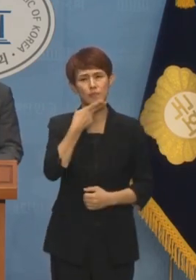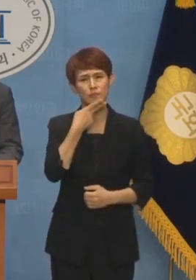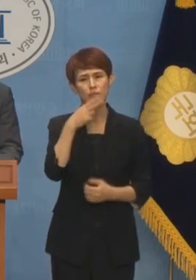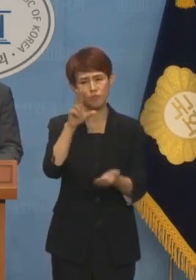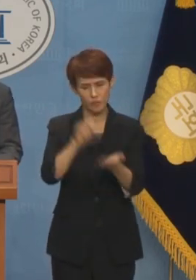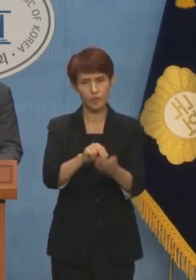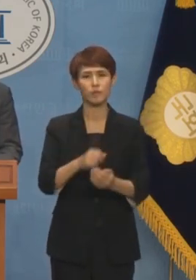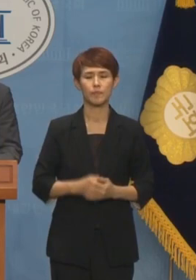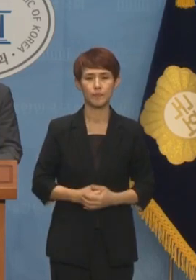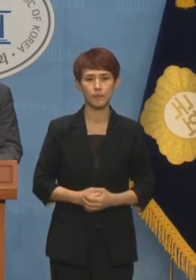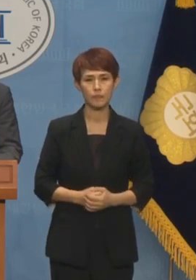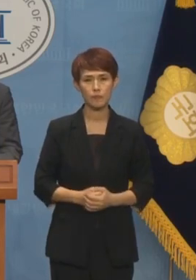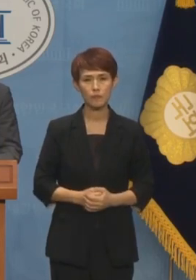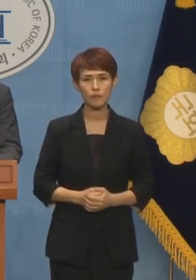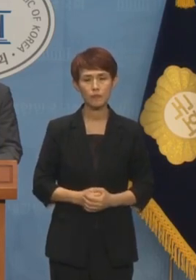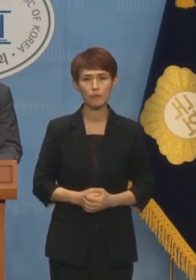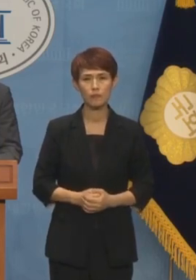있습니다.